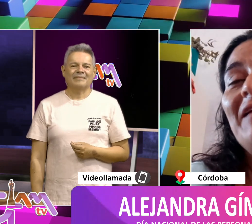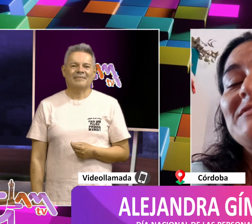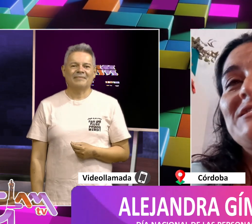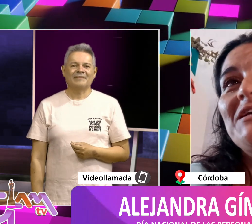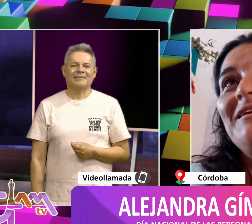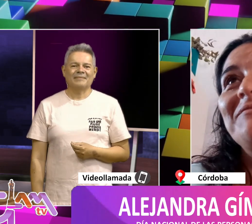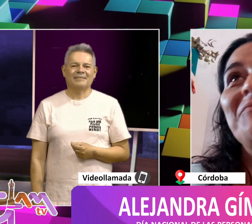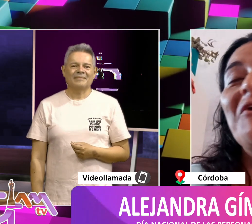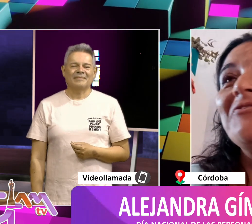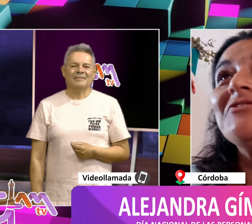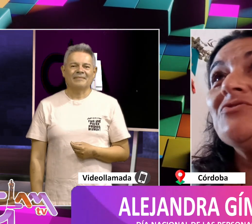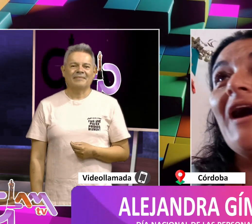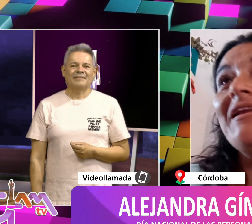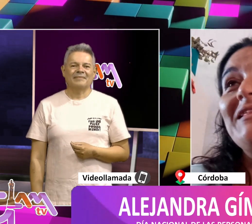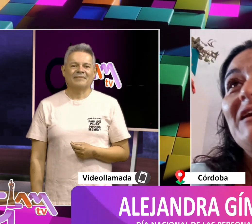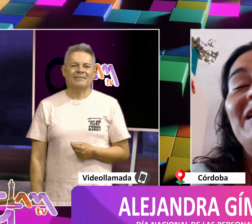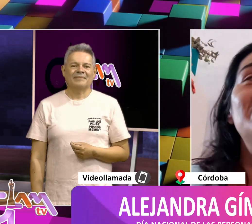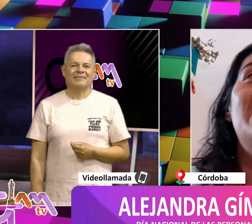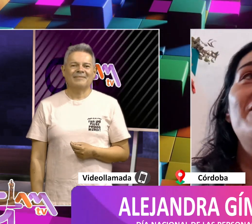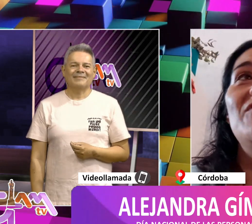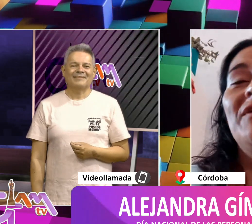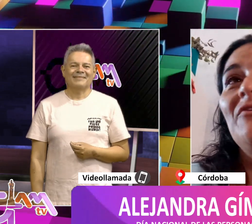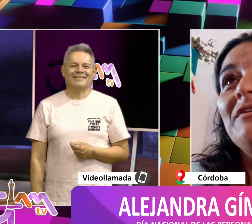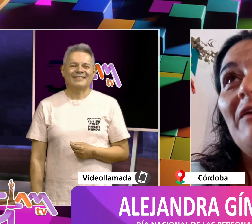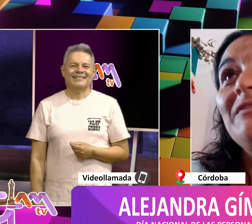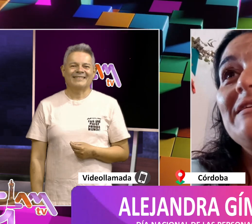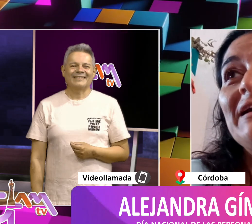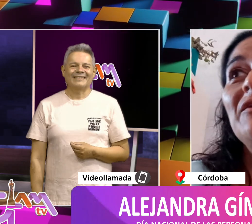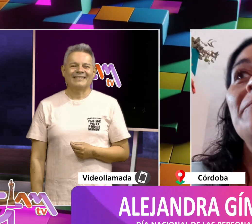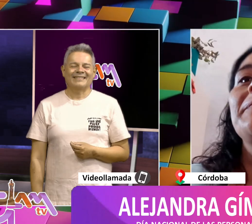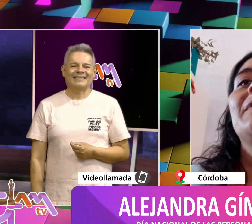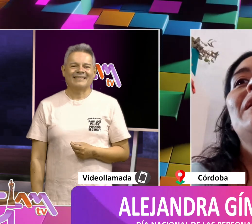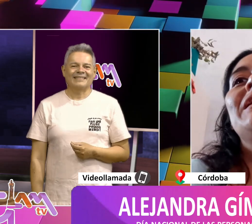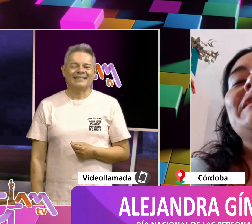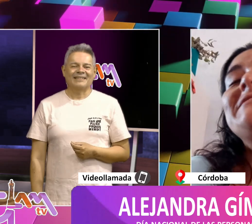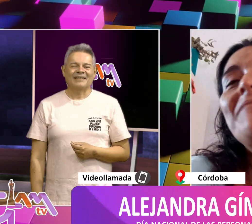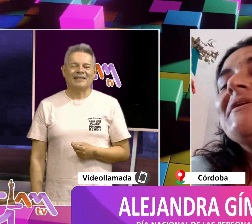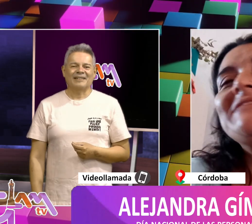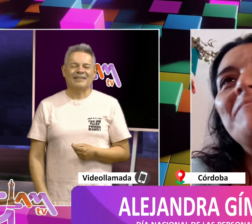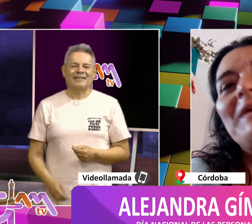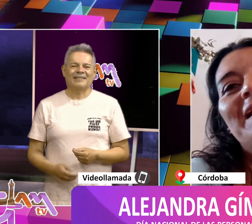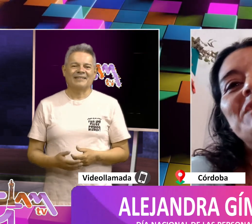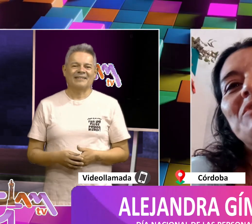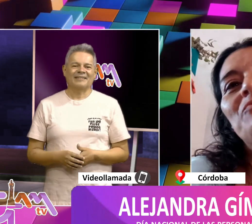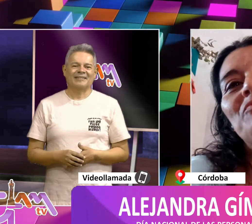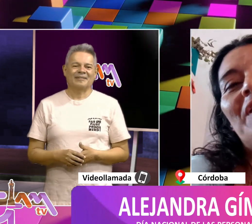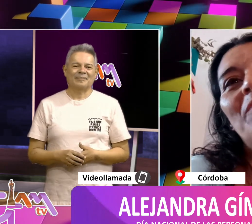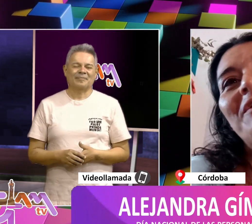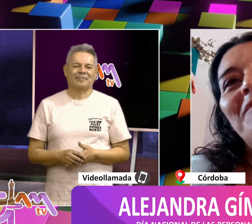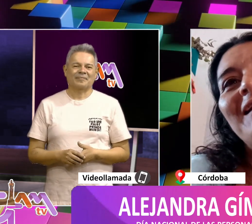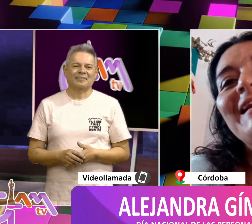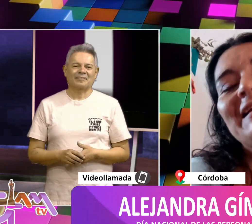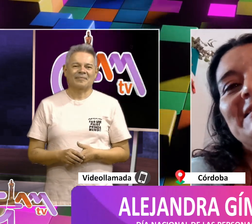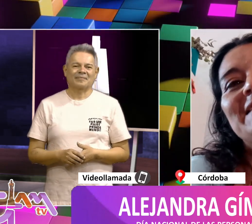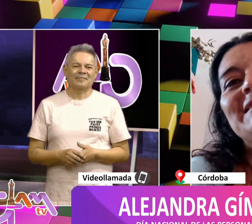entendía nada de esa chica. No me olvido de su carita que no sabía lo que nos estaban diciendo. Y siempre, siempre en la calle uno se encuentra